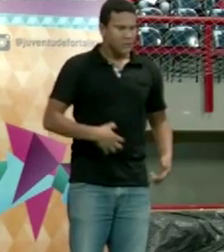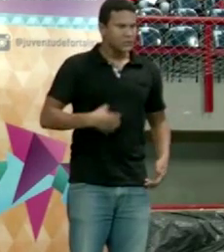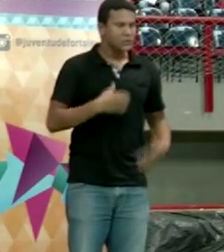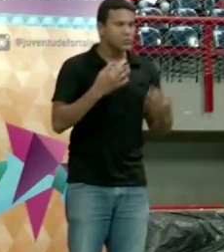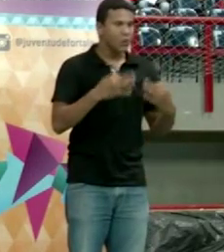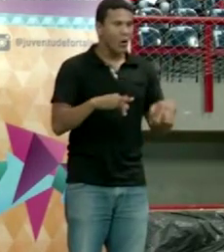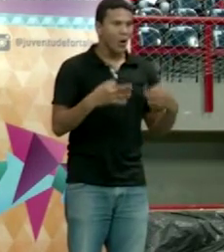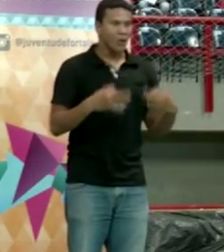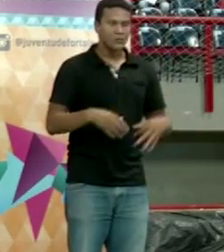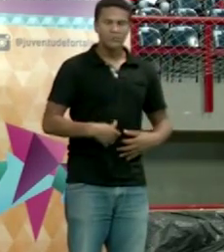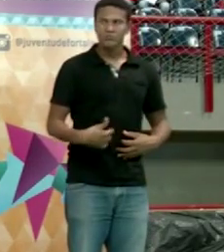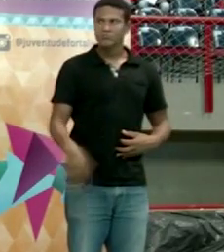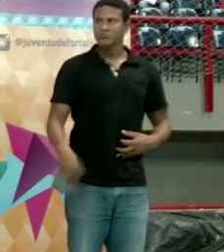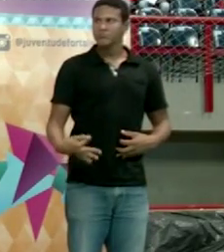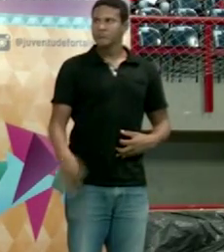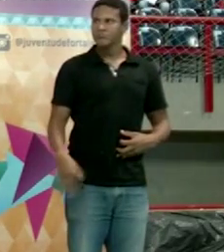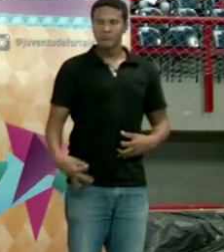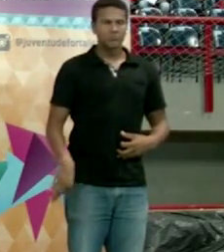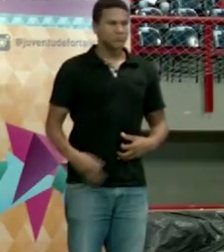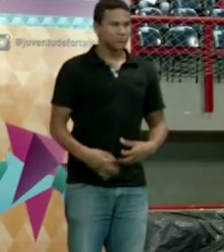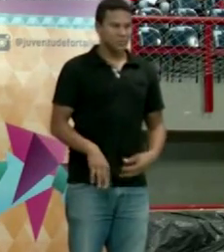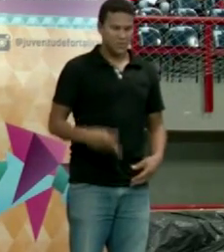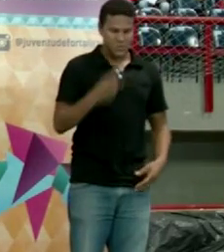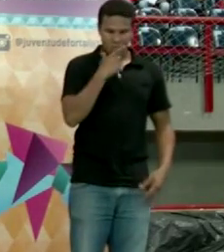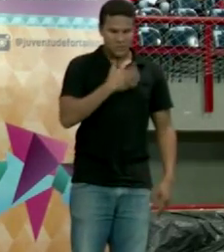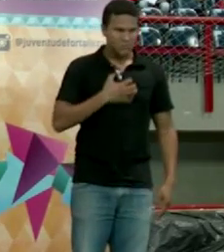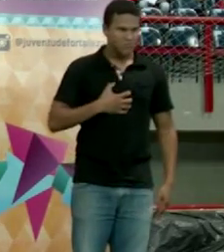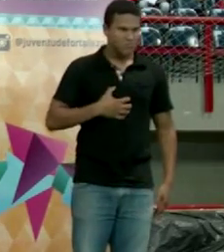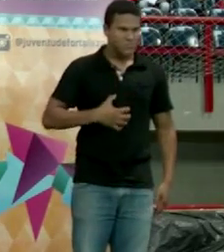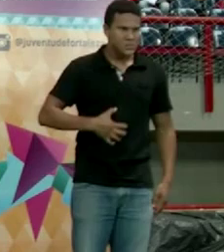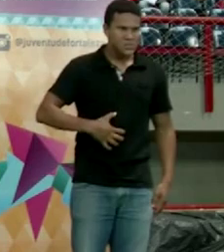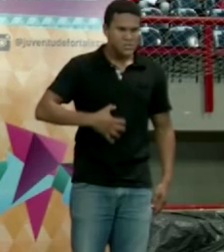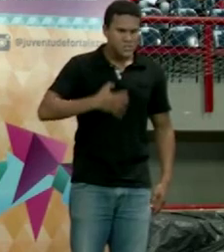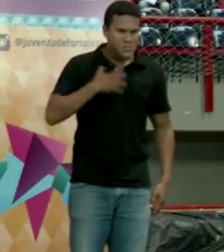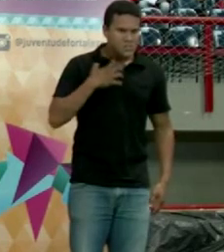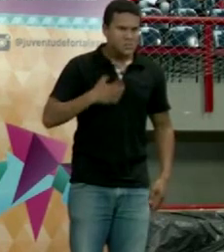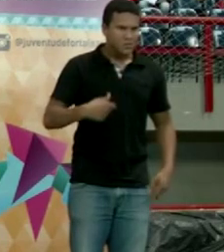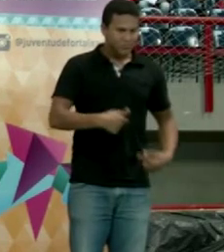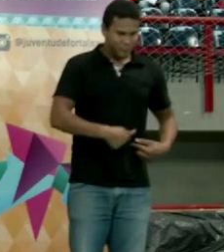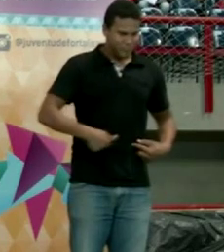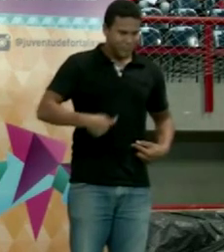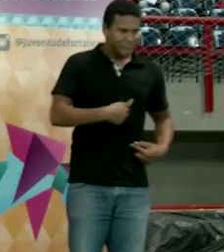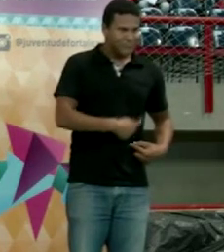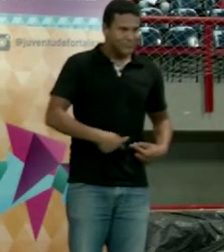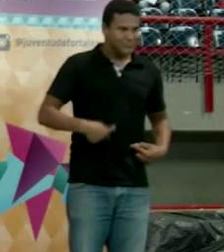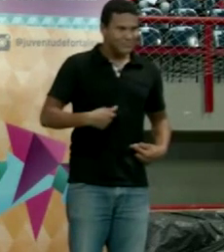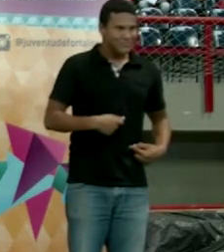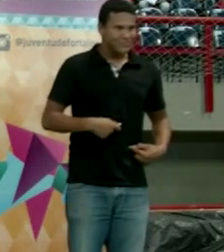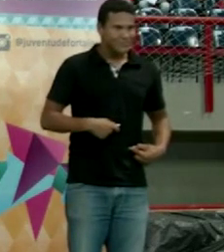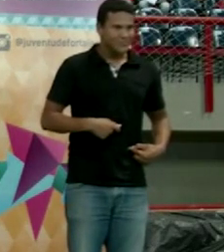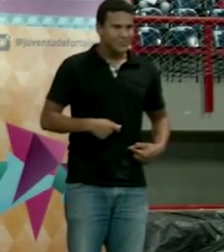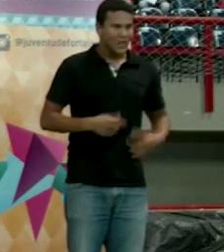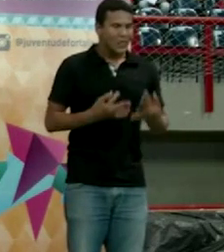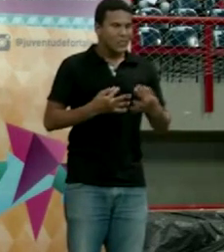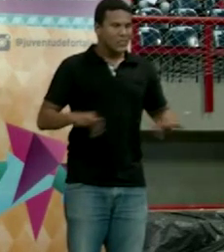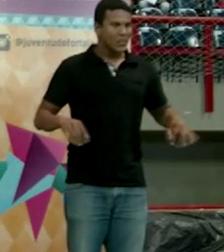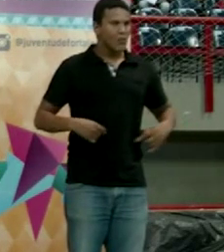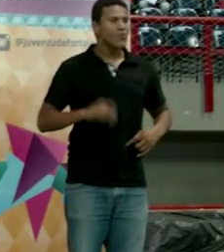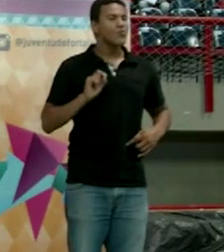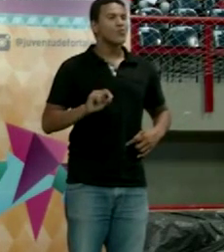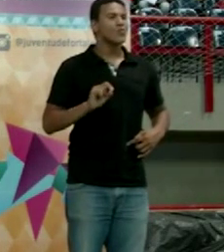A raiva que ele teve na hora, com a dor de barriga, fizeram com que ele